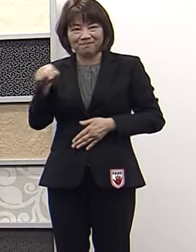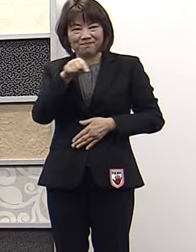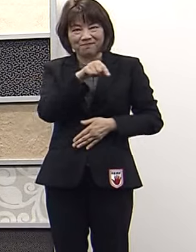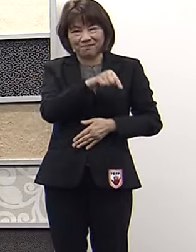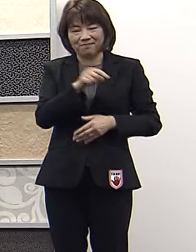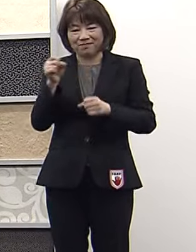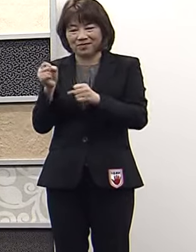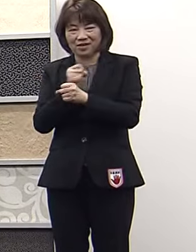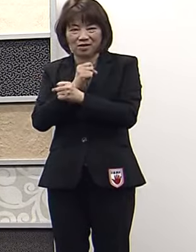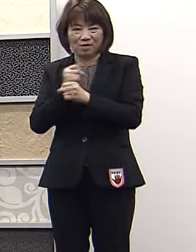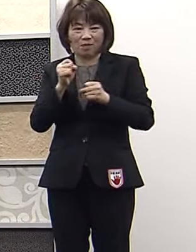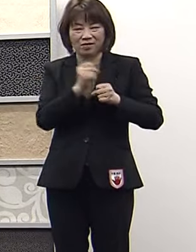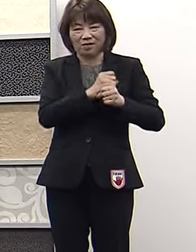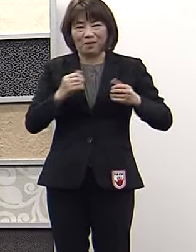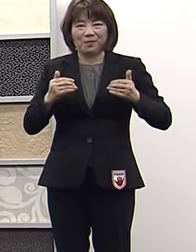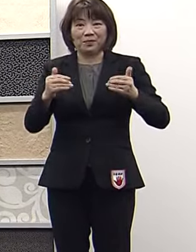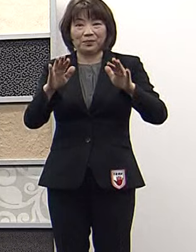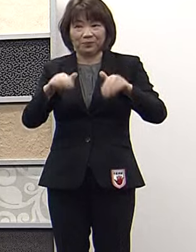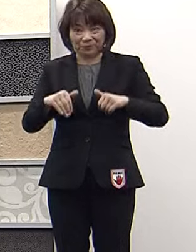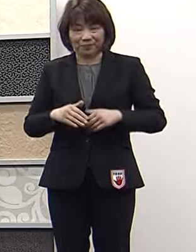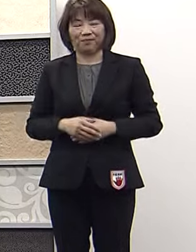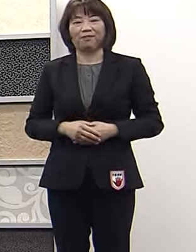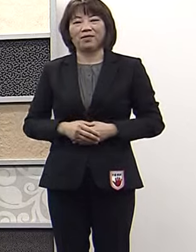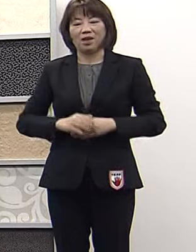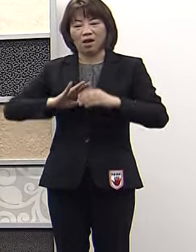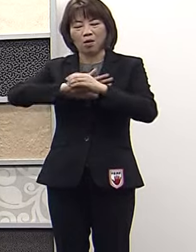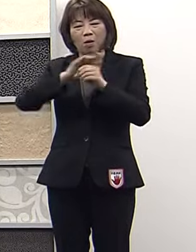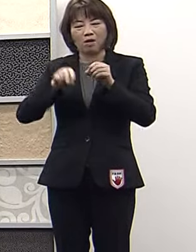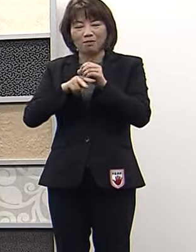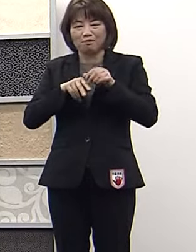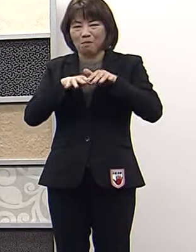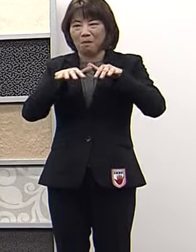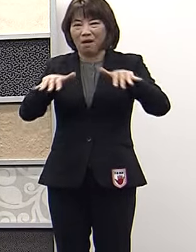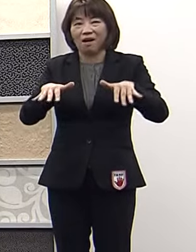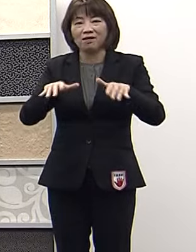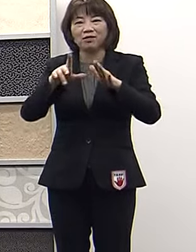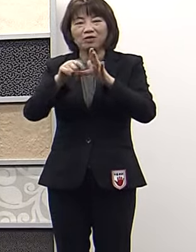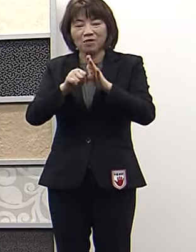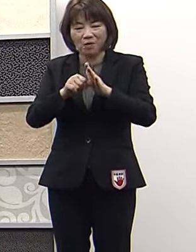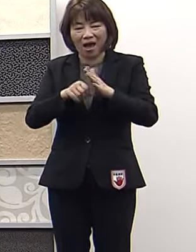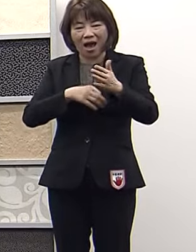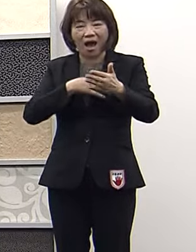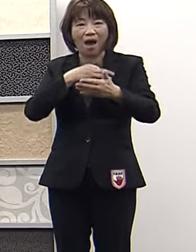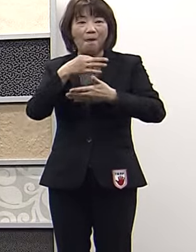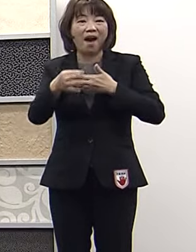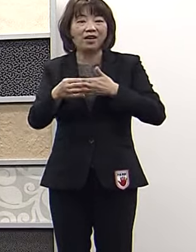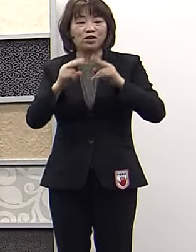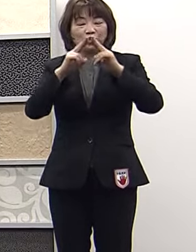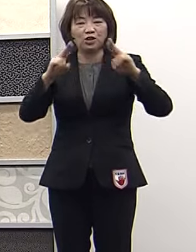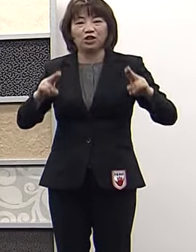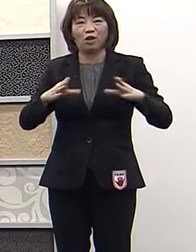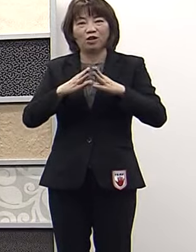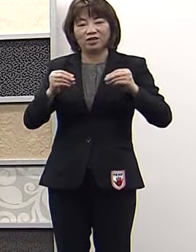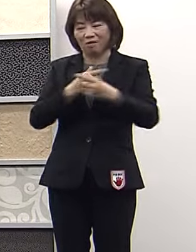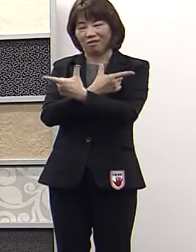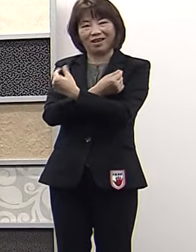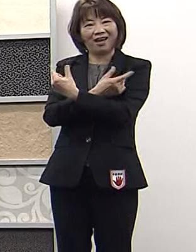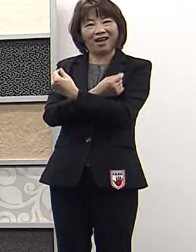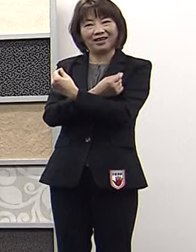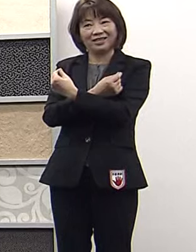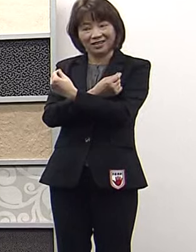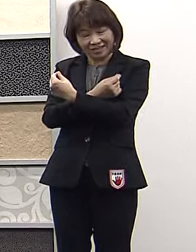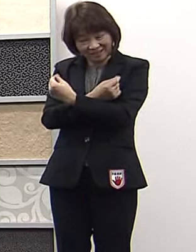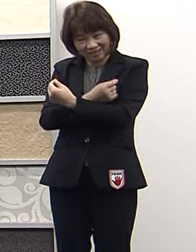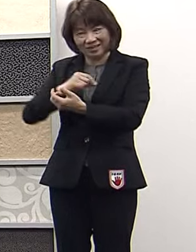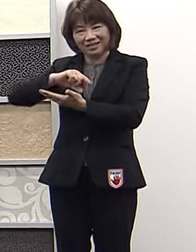ました。コロナ禍の時は倍富士の国、なんていうその取り組みをやりまして、お互いものを買い越してですね、その